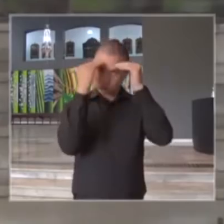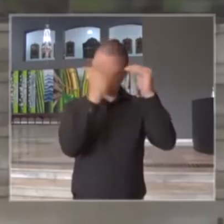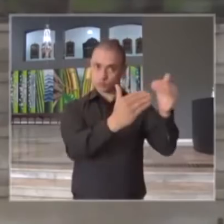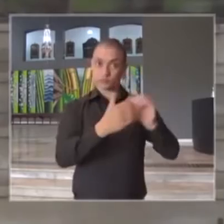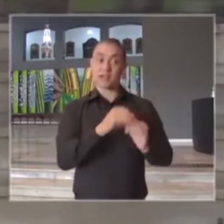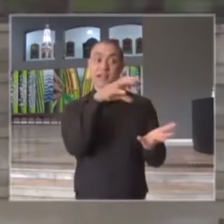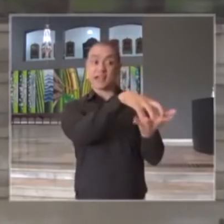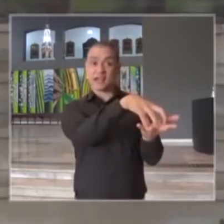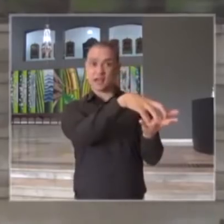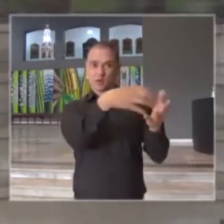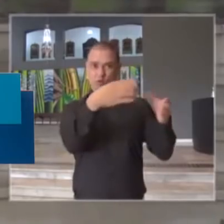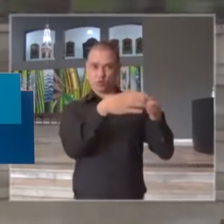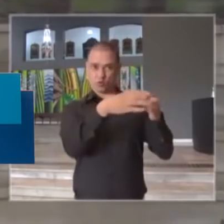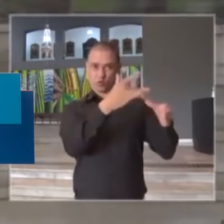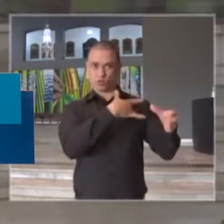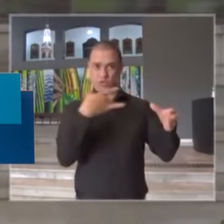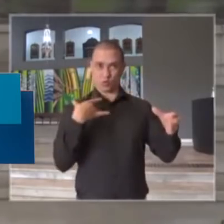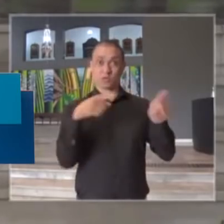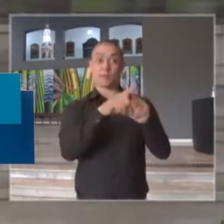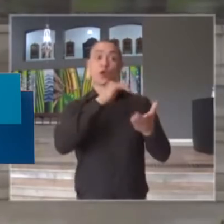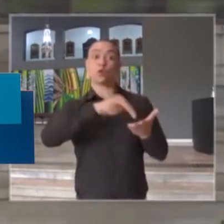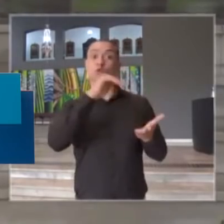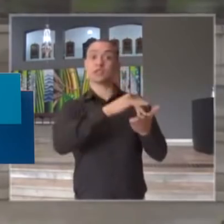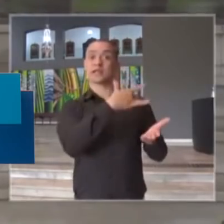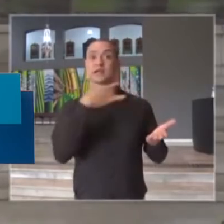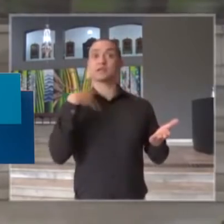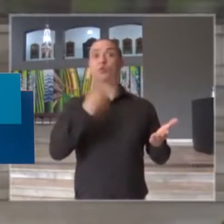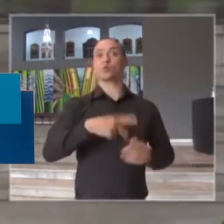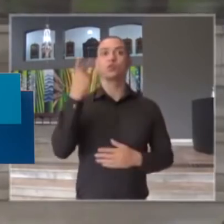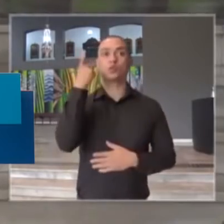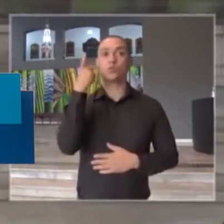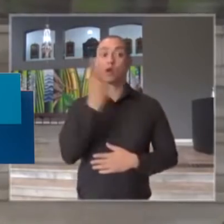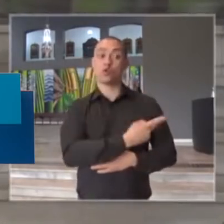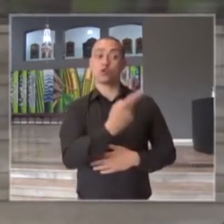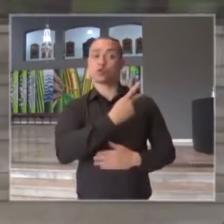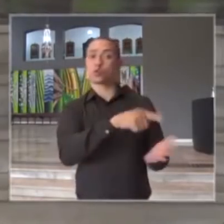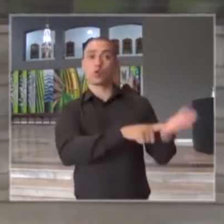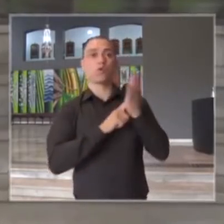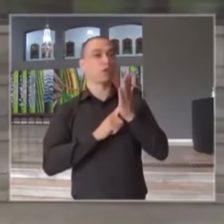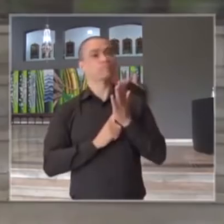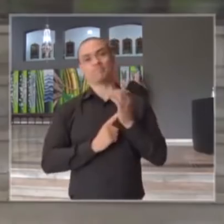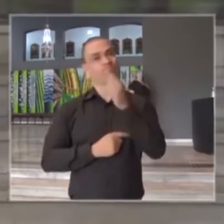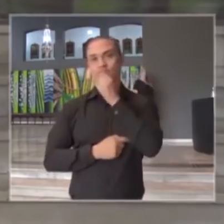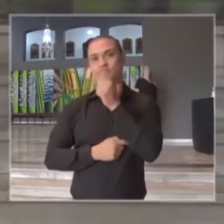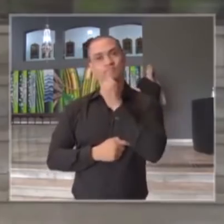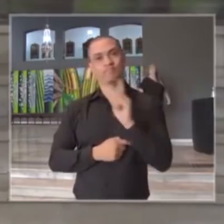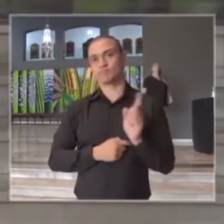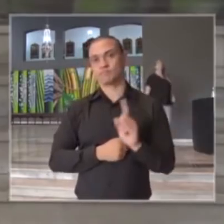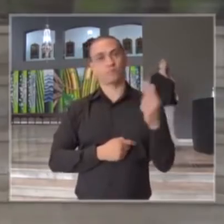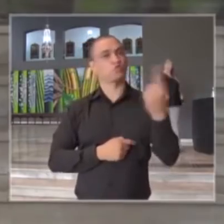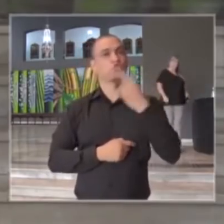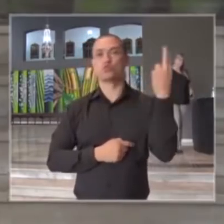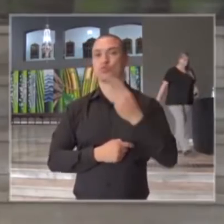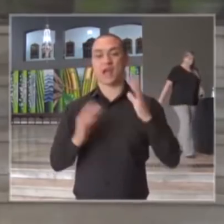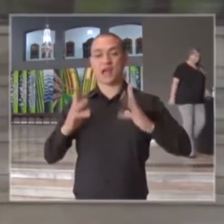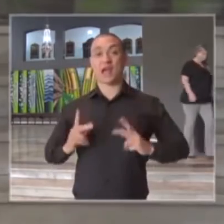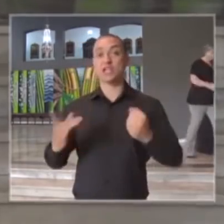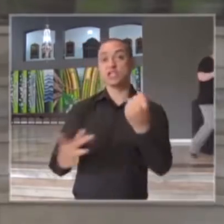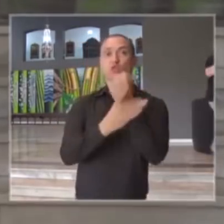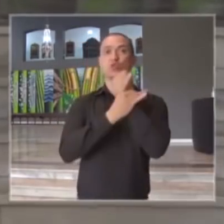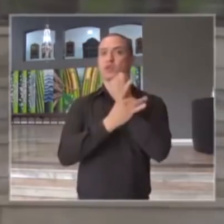e o comitê de saúde e o secretário da saúde do estado de são paulo nos indicam que ainda não temos condições sanitárias